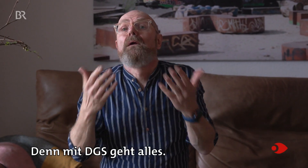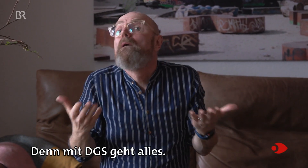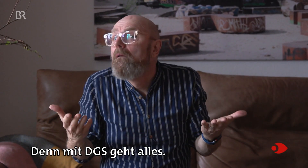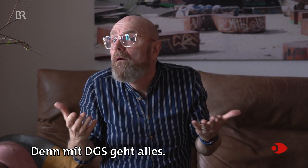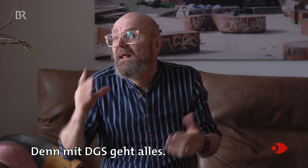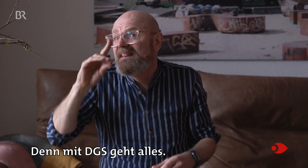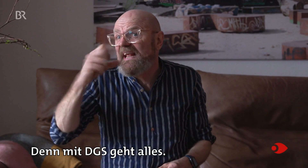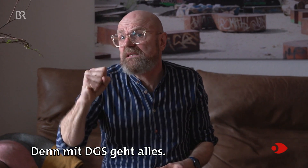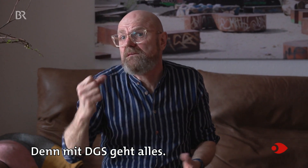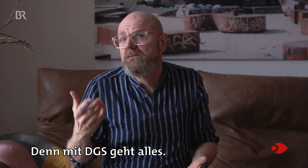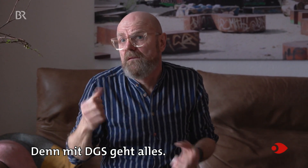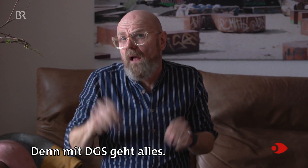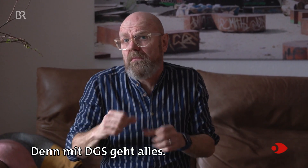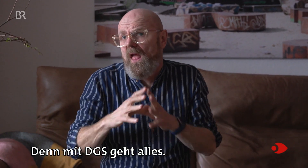Denn mit DGS geht alles.